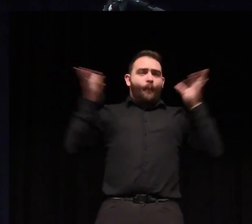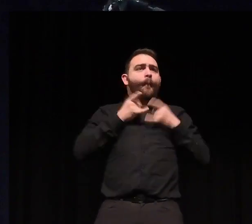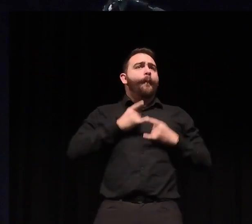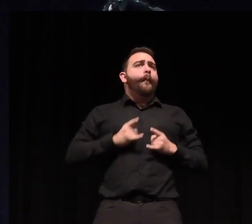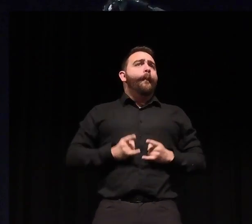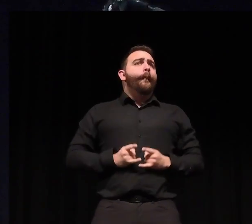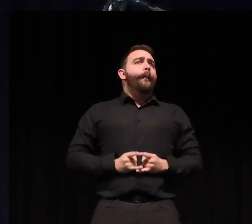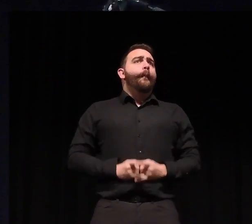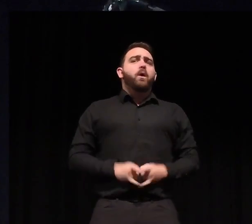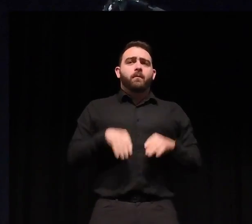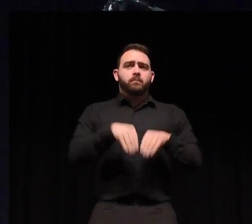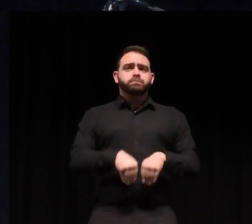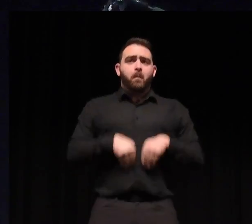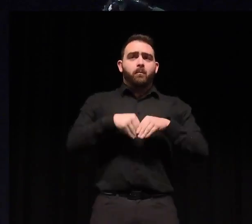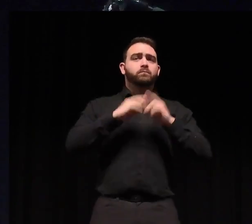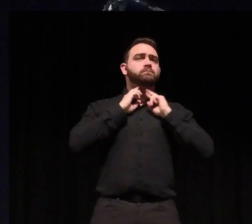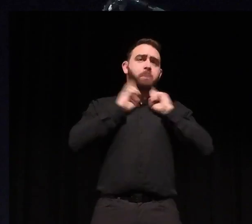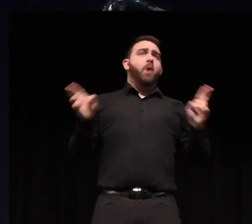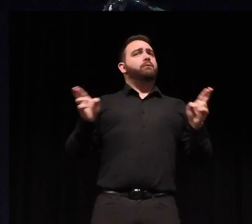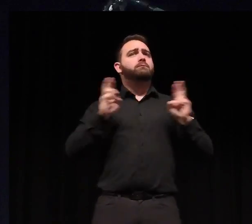« ribbit ».